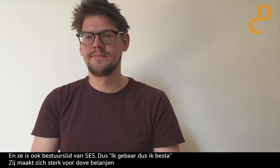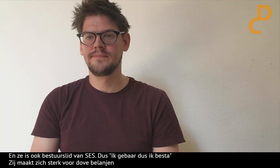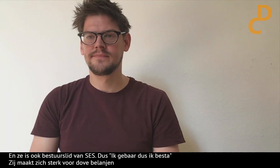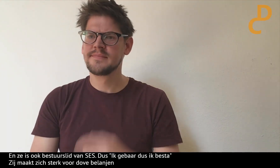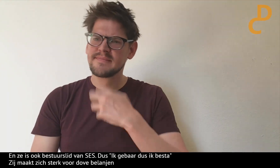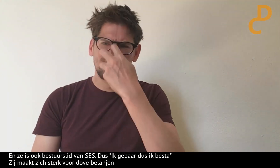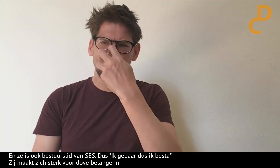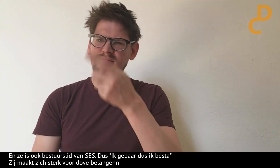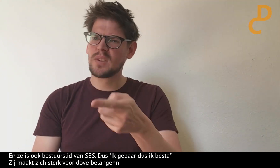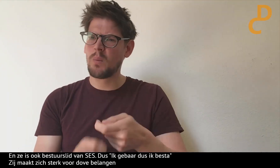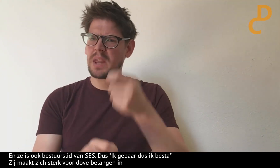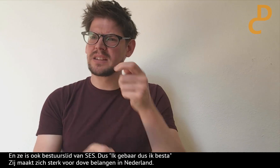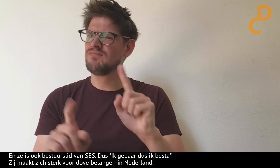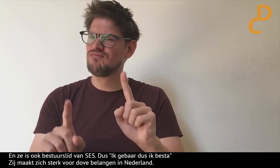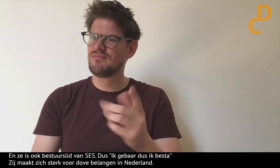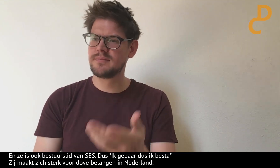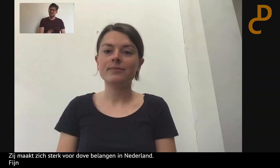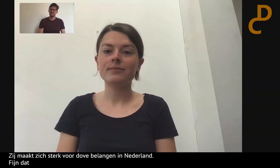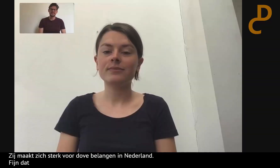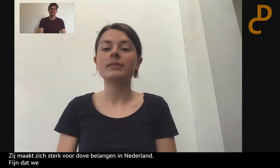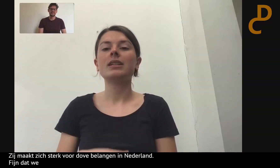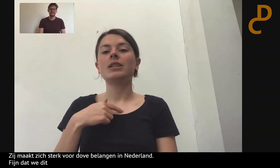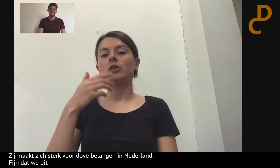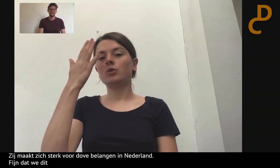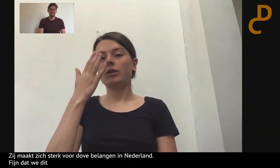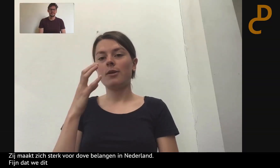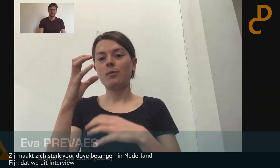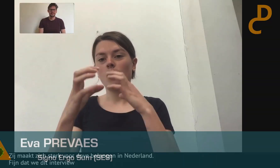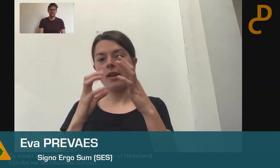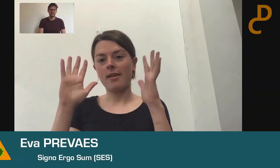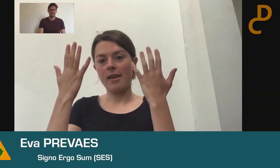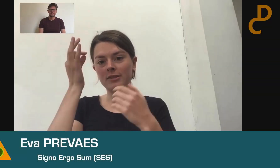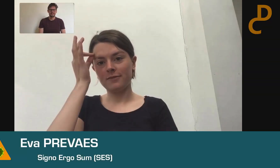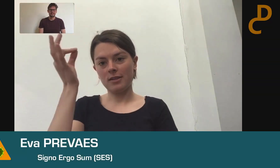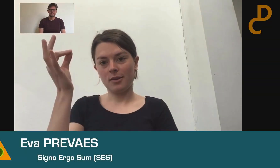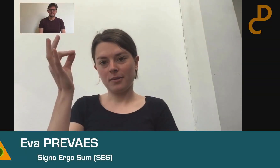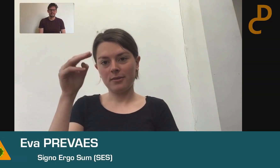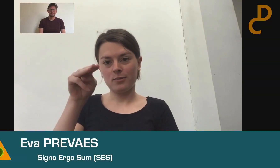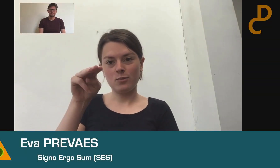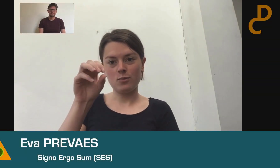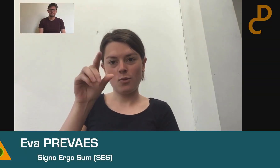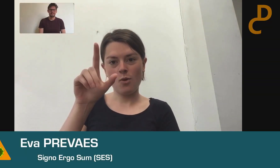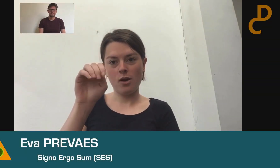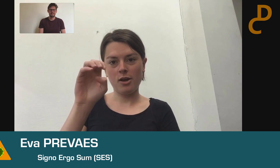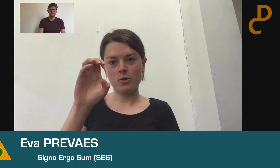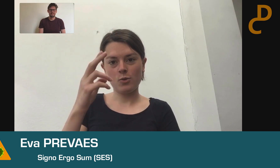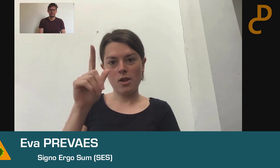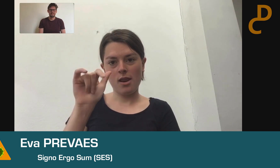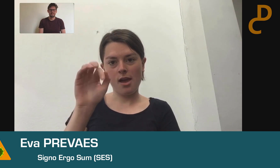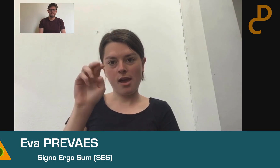Fijn dat we dit interview kunnen doen. Ik ben even benieuwd, wat voor opleiding doe jij? Ik studeer Molecular Life Sciences. Dus